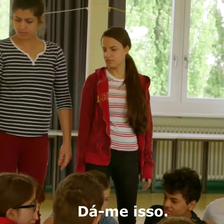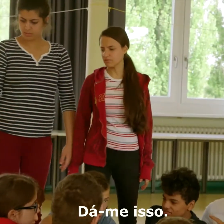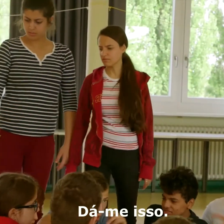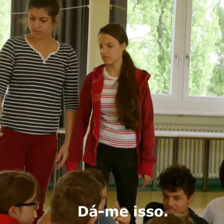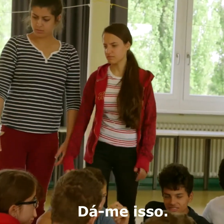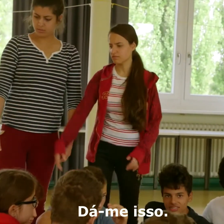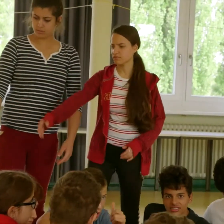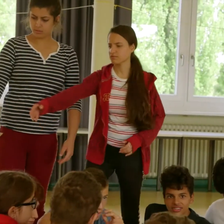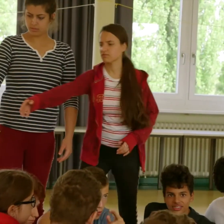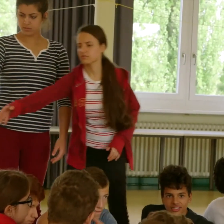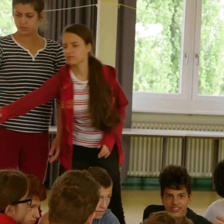aquilo.